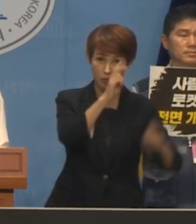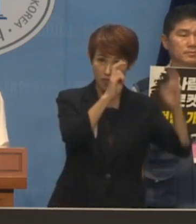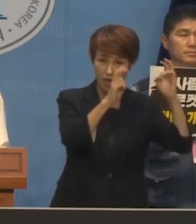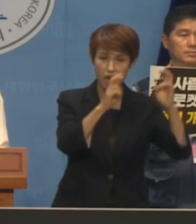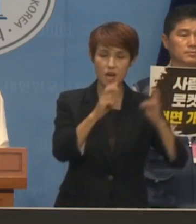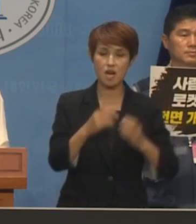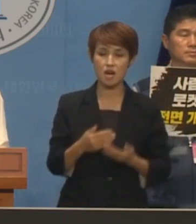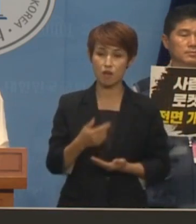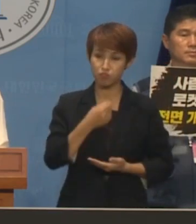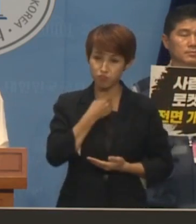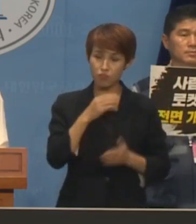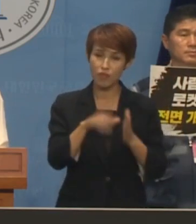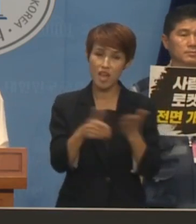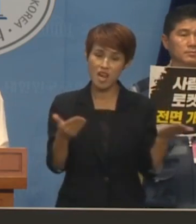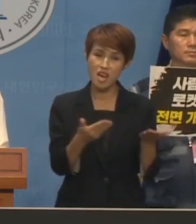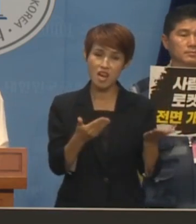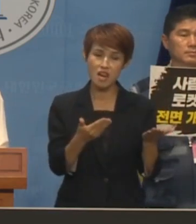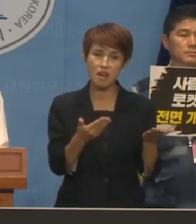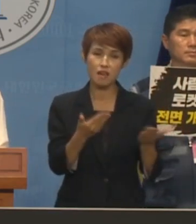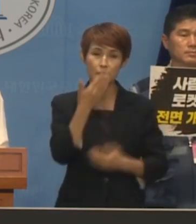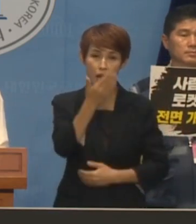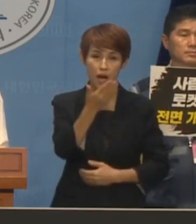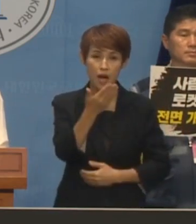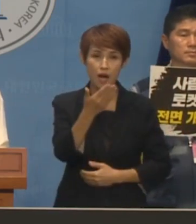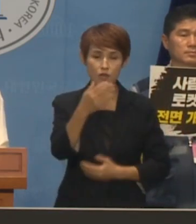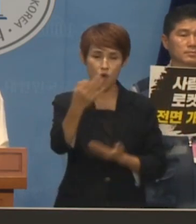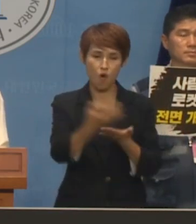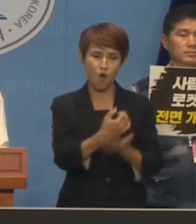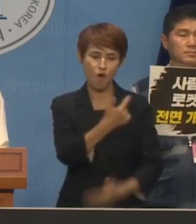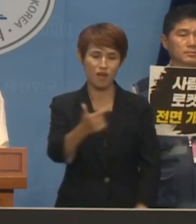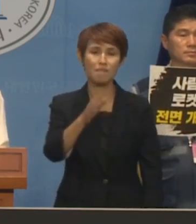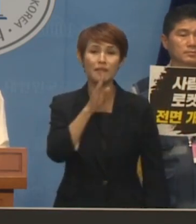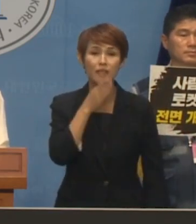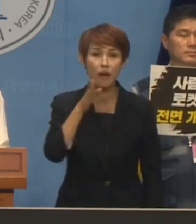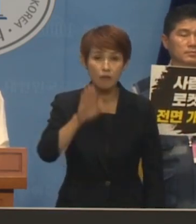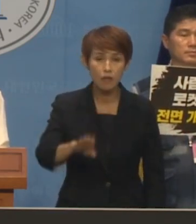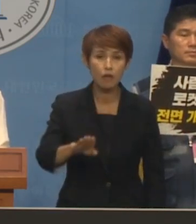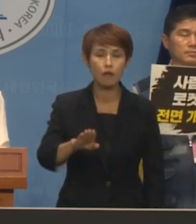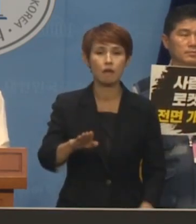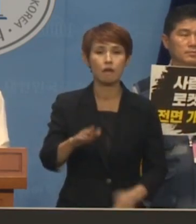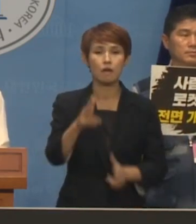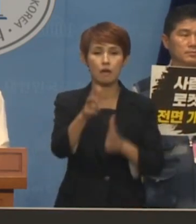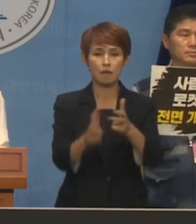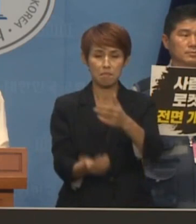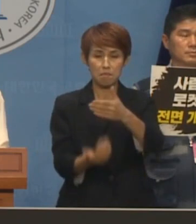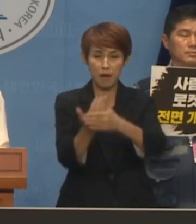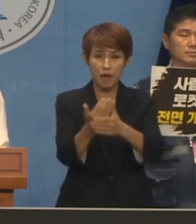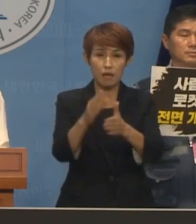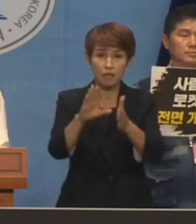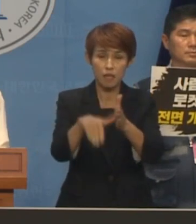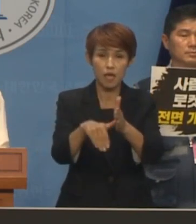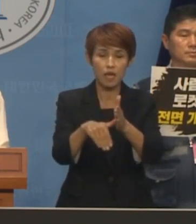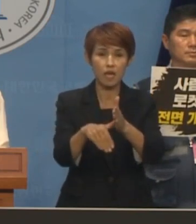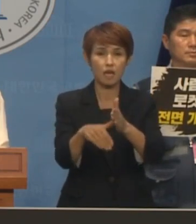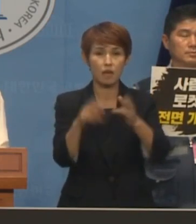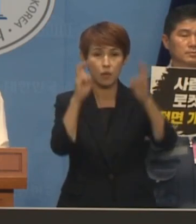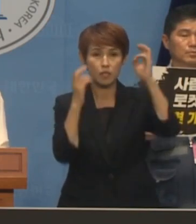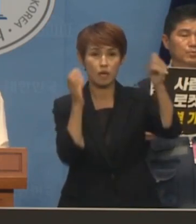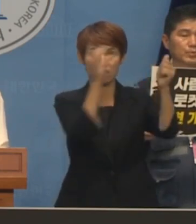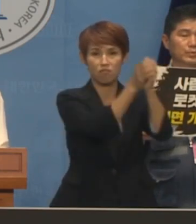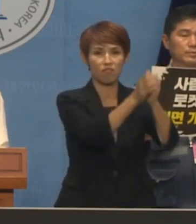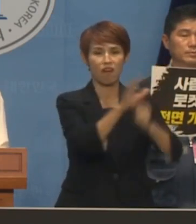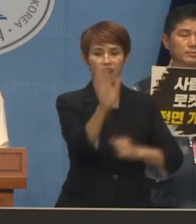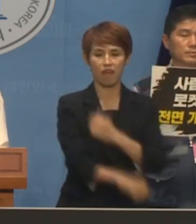홍보하지만 실상은 고용 책임도 산재의 책임도 배달 비용 책임도지지 않으려고 하는